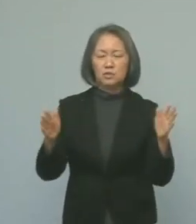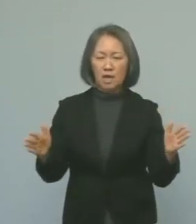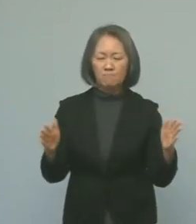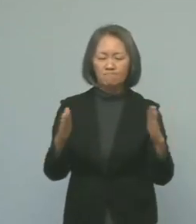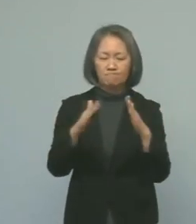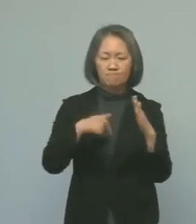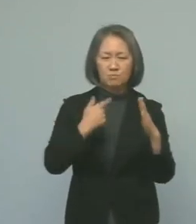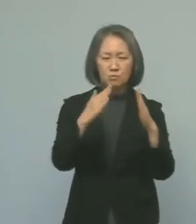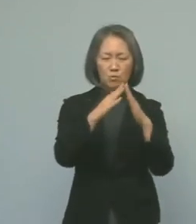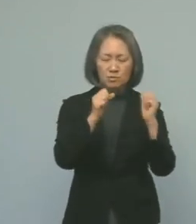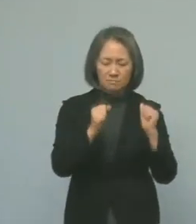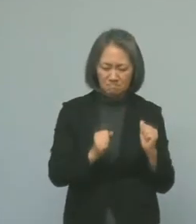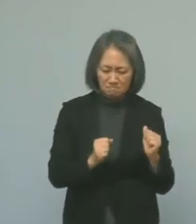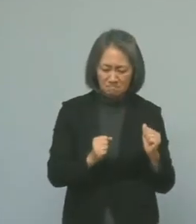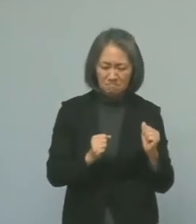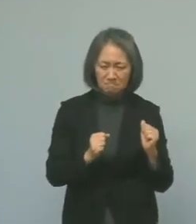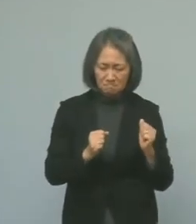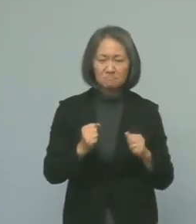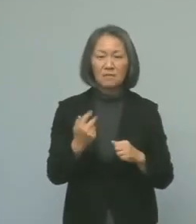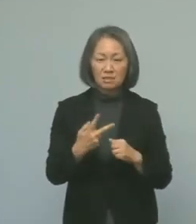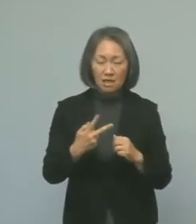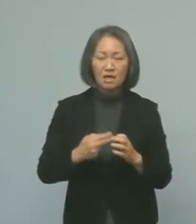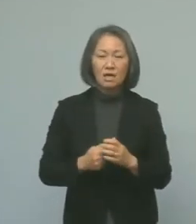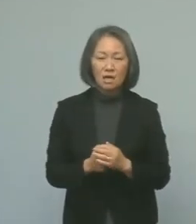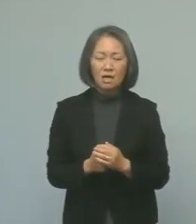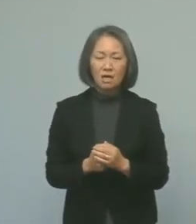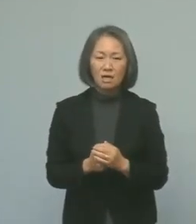でありましたり、